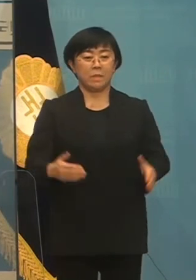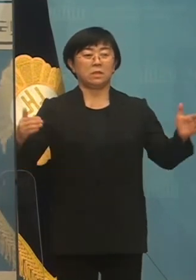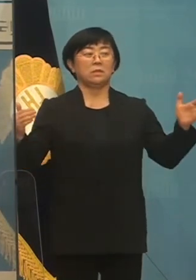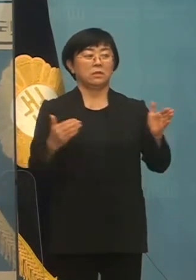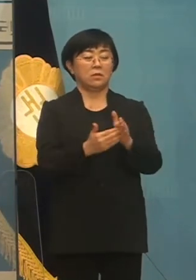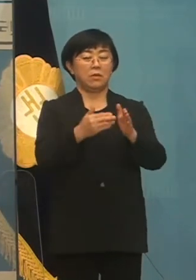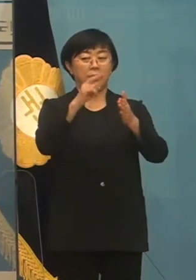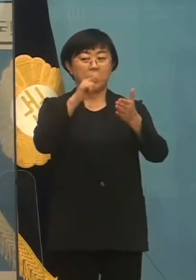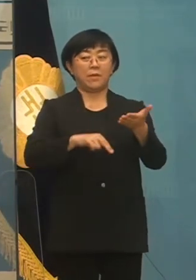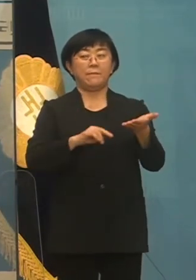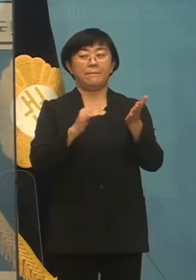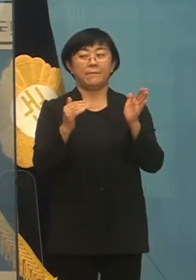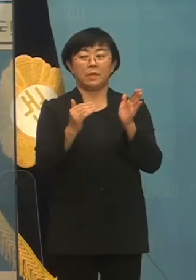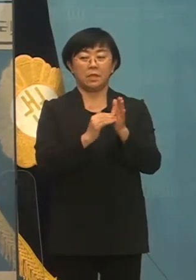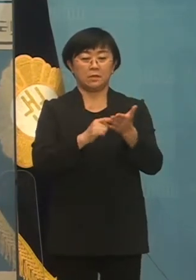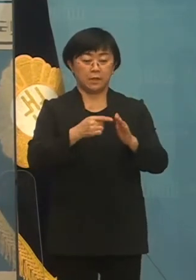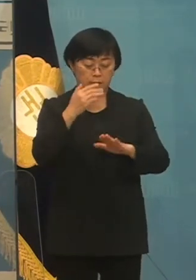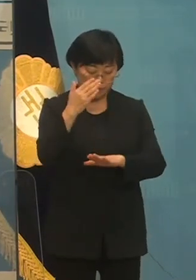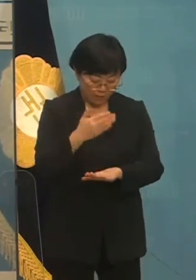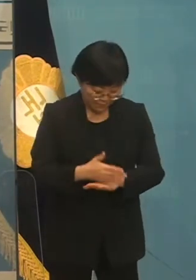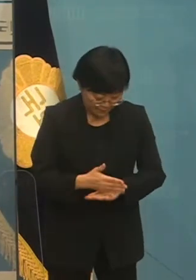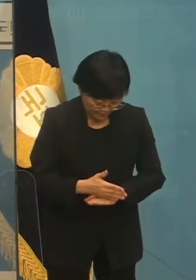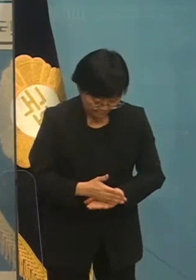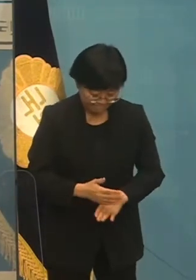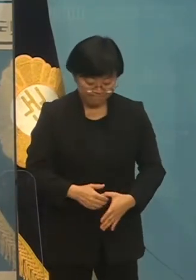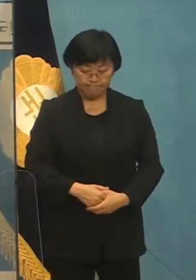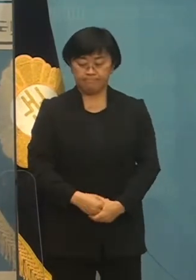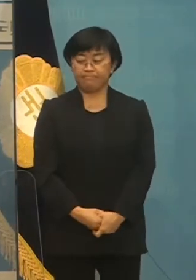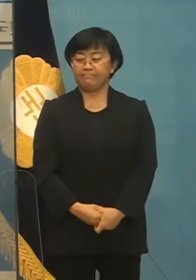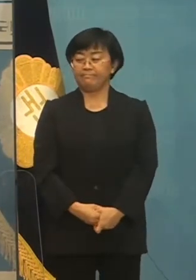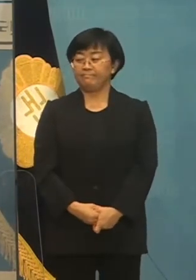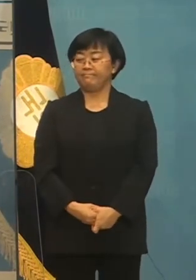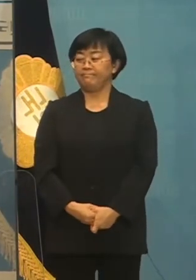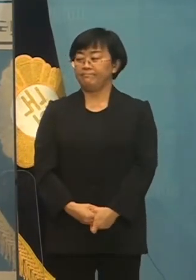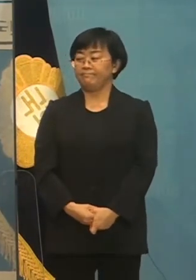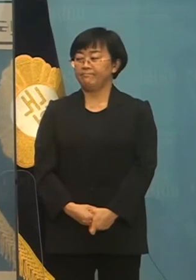이상으로 성명서 낭독을 마치겠습니다. 감사합니다.